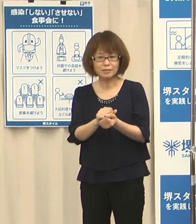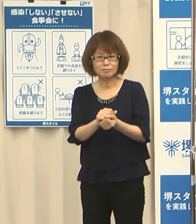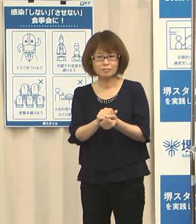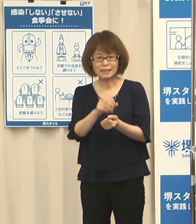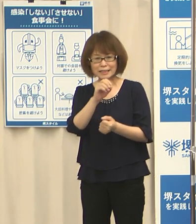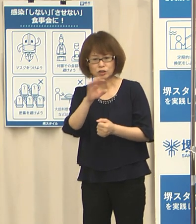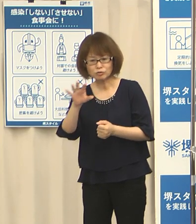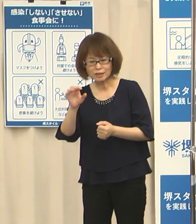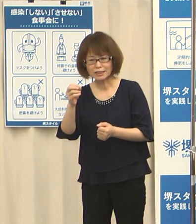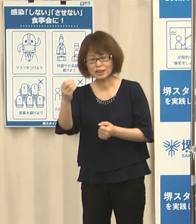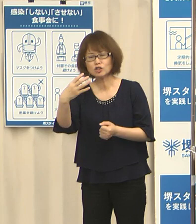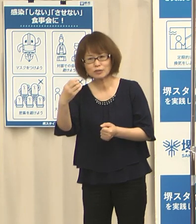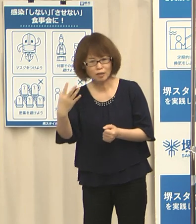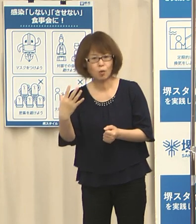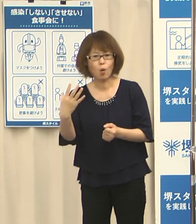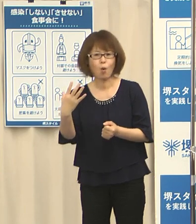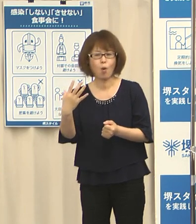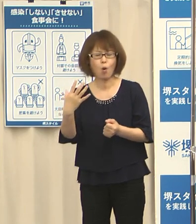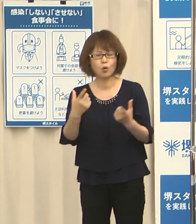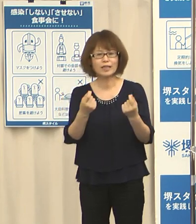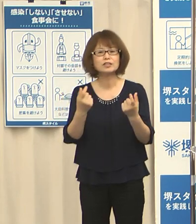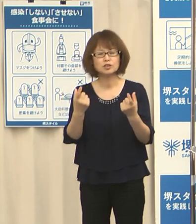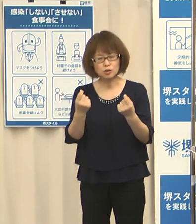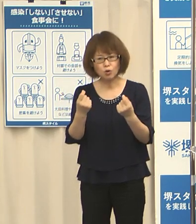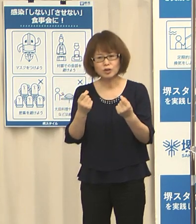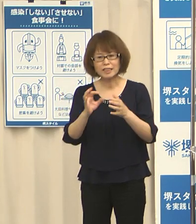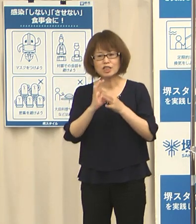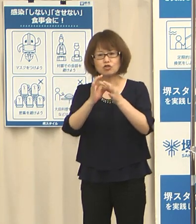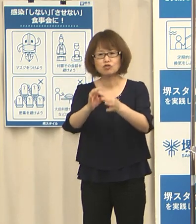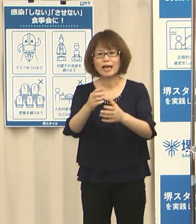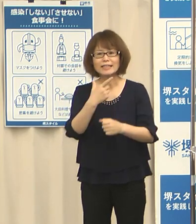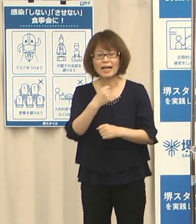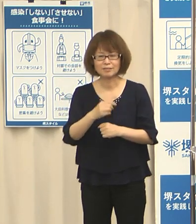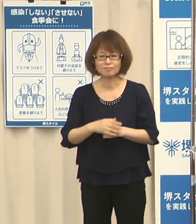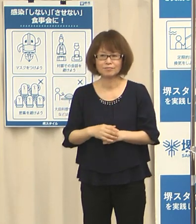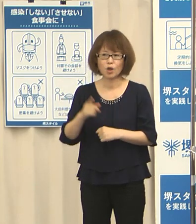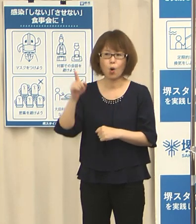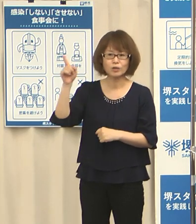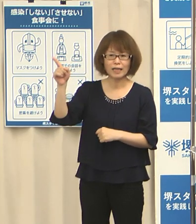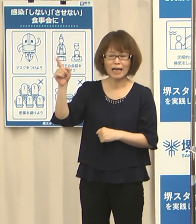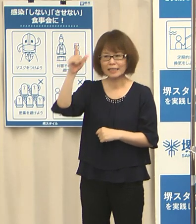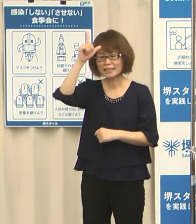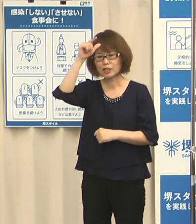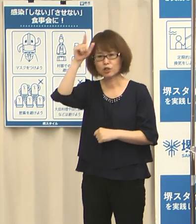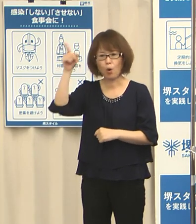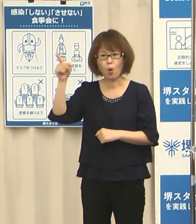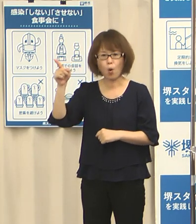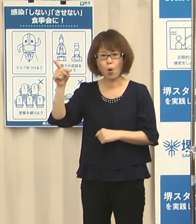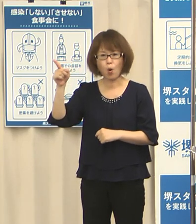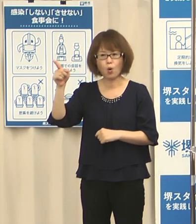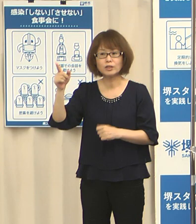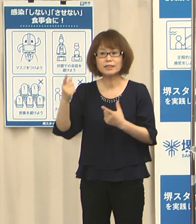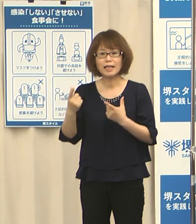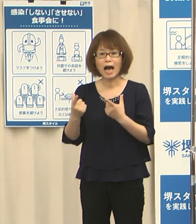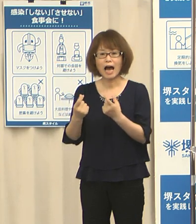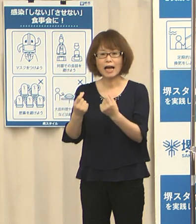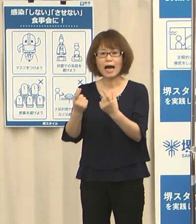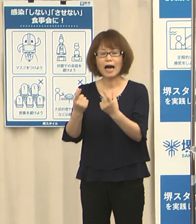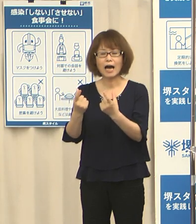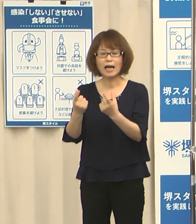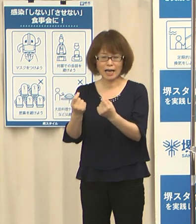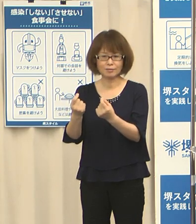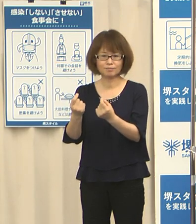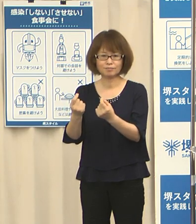行してですね、あのお伝えをしていきたい。例えばこれ大阪モデルで黄色が点灯しながら、まあ、